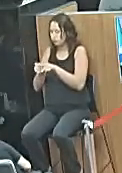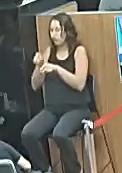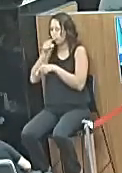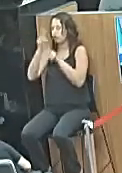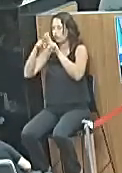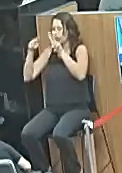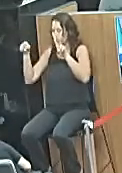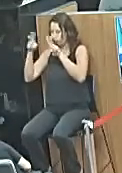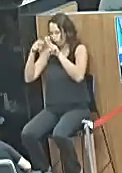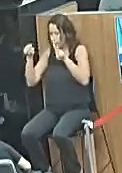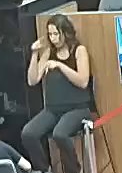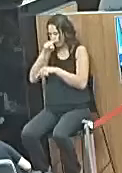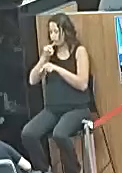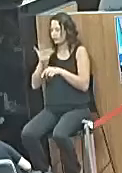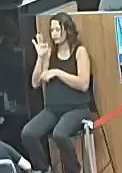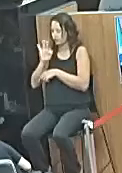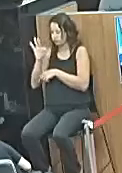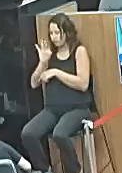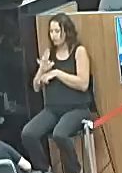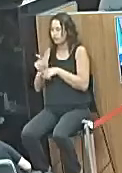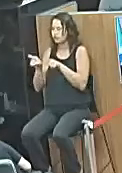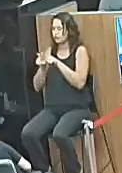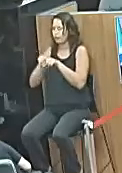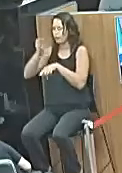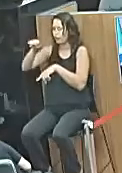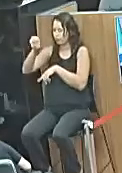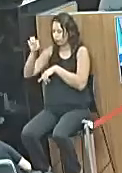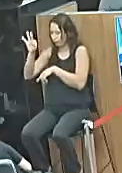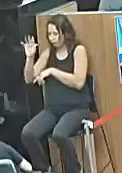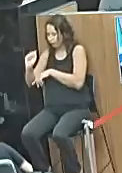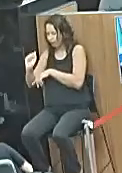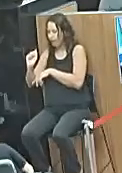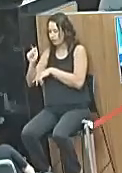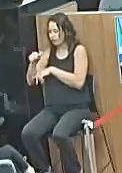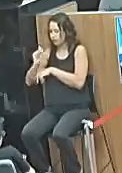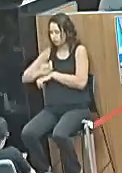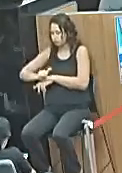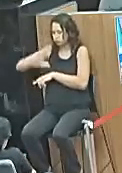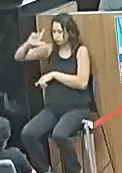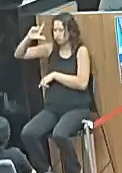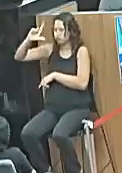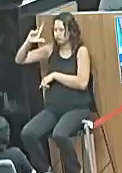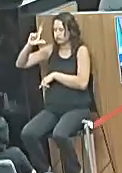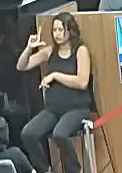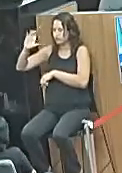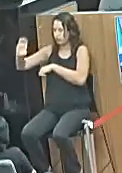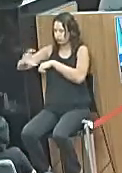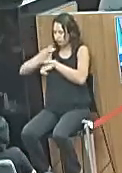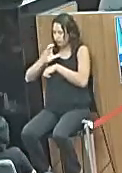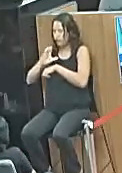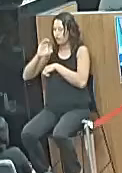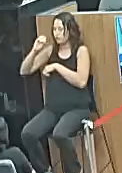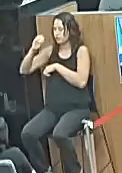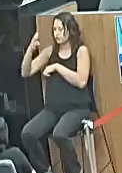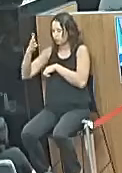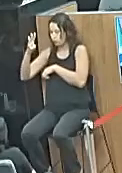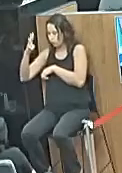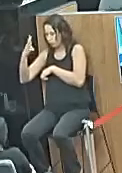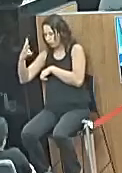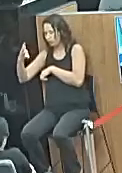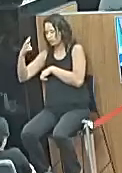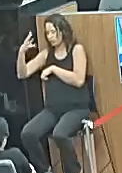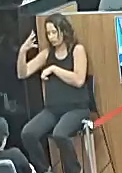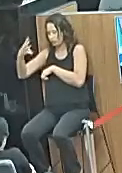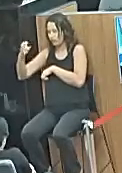ong ampliação de meta física com conseqüente aumento de meta financeira da ação 40 93